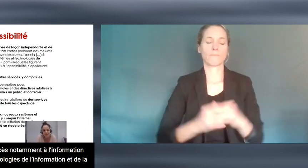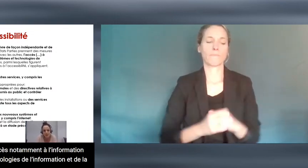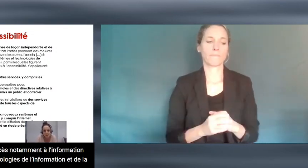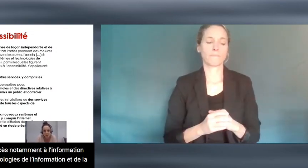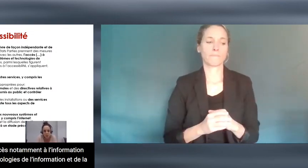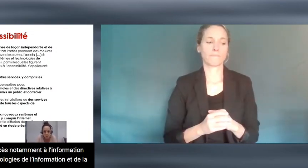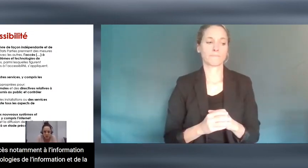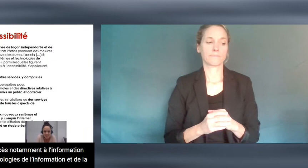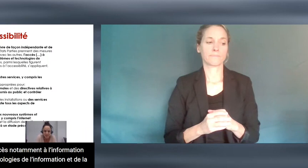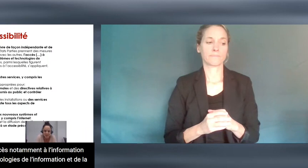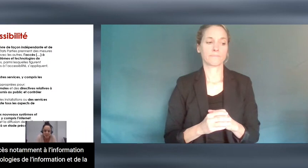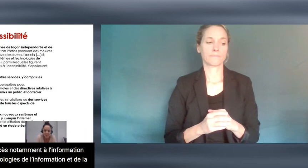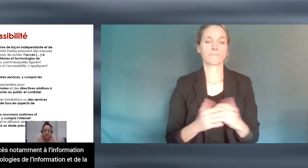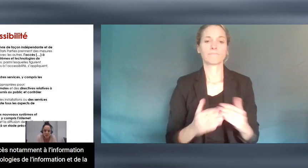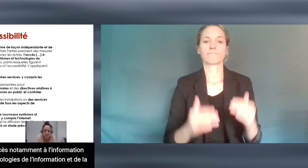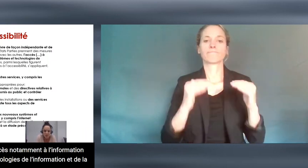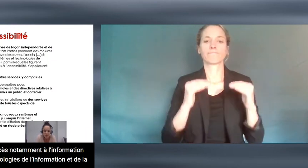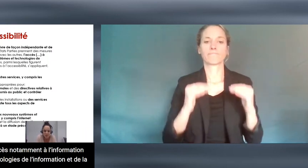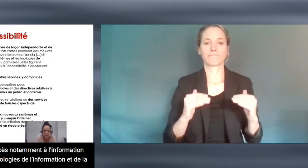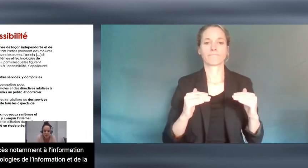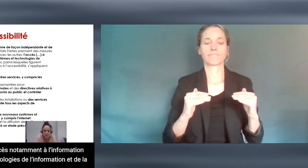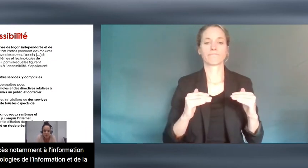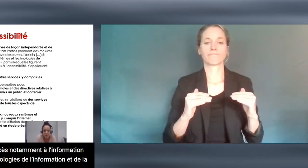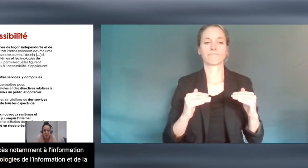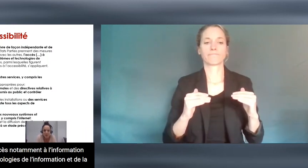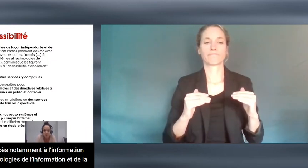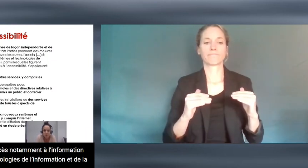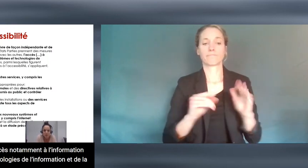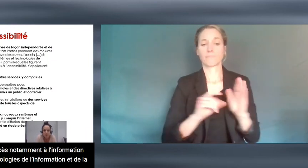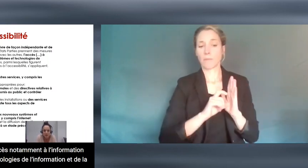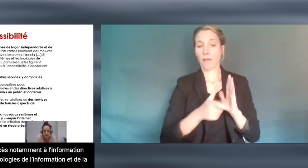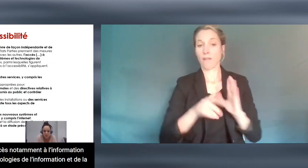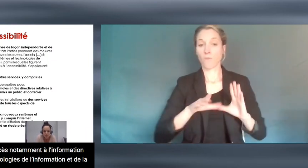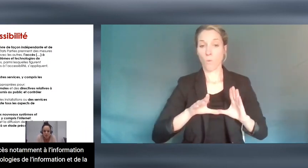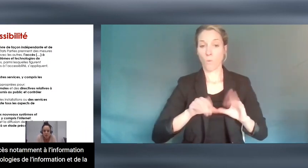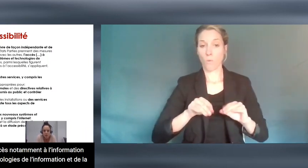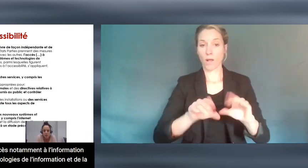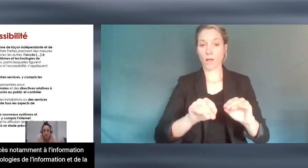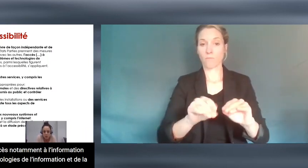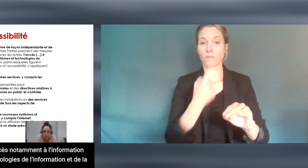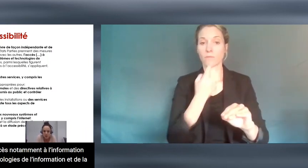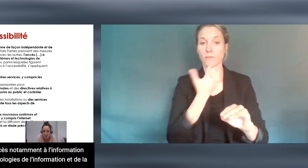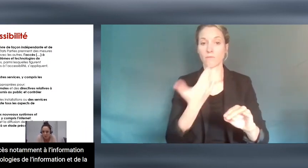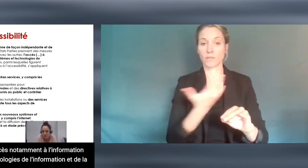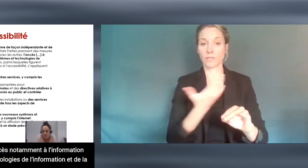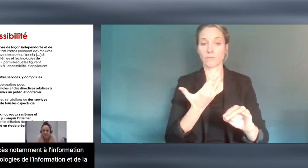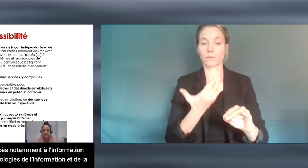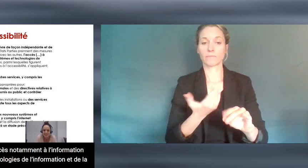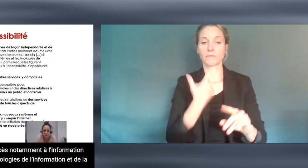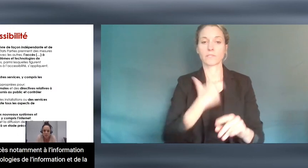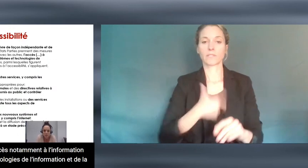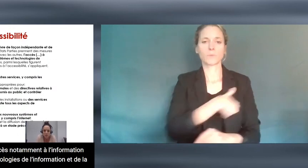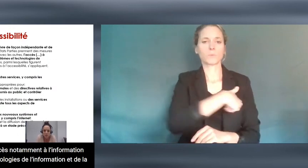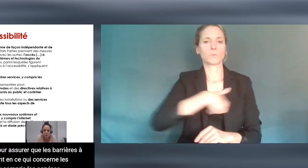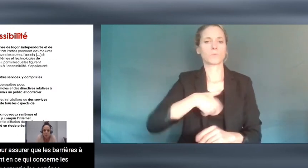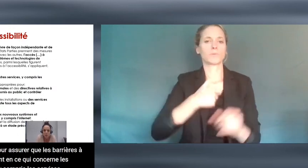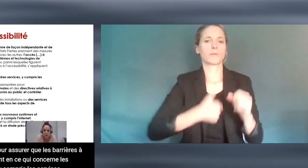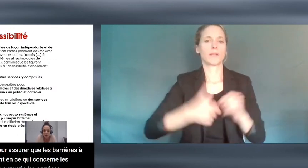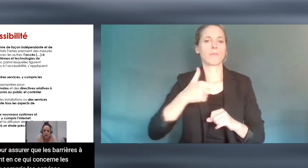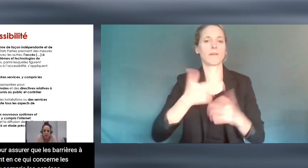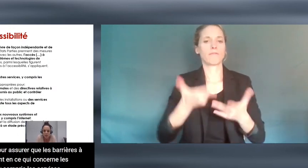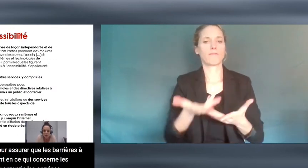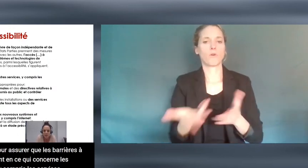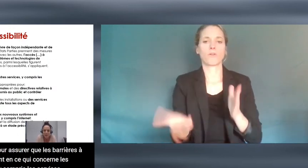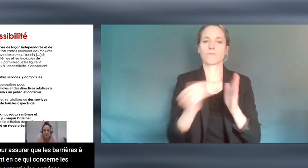avez concrétisé ce que cela signifie. Donc, la Suisse va devoir prendre, là aussi, des mesures